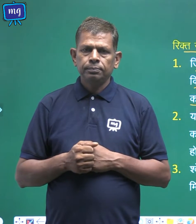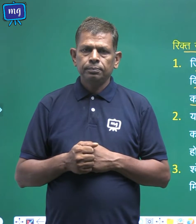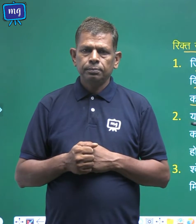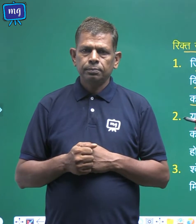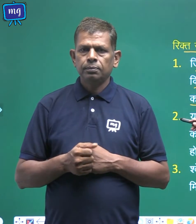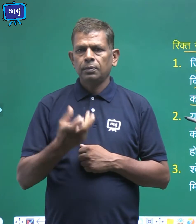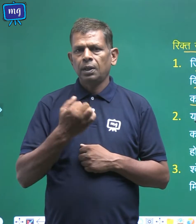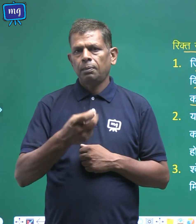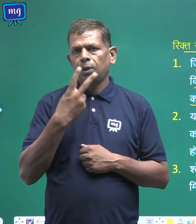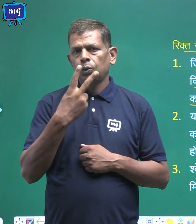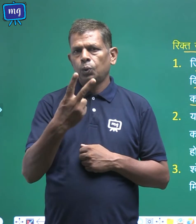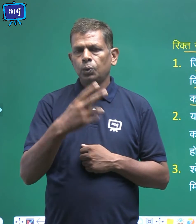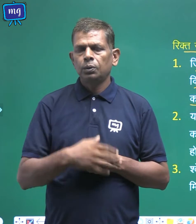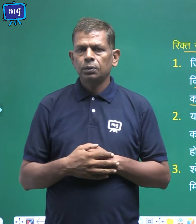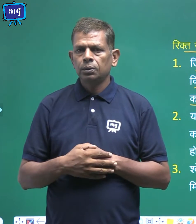नंबर 2,